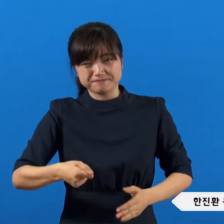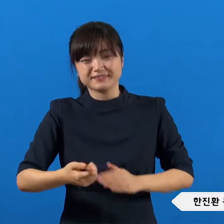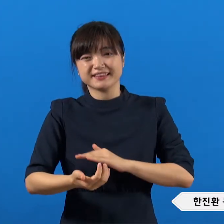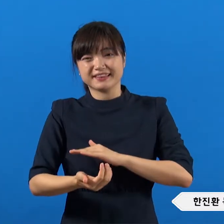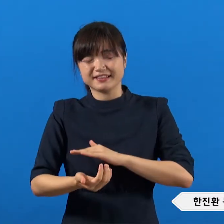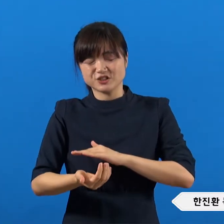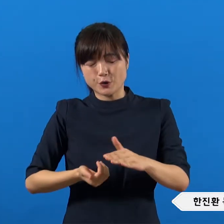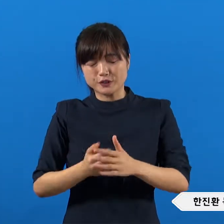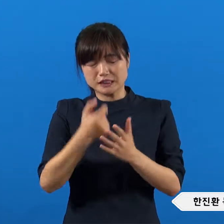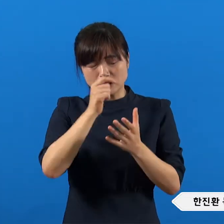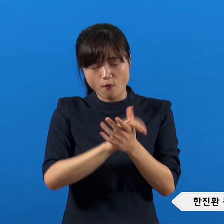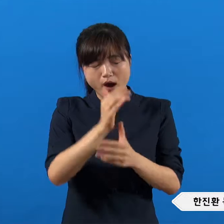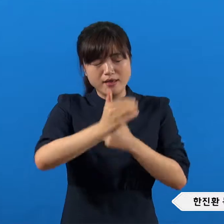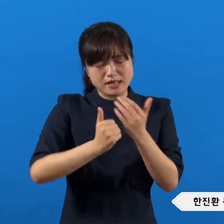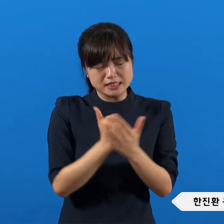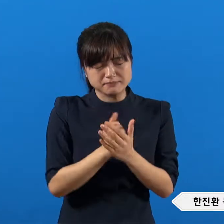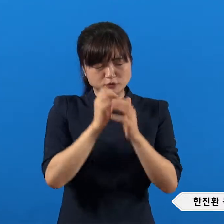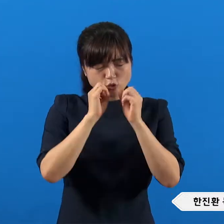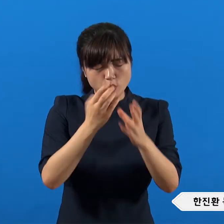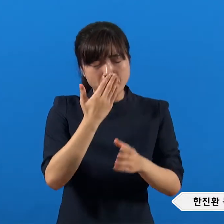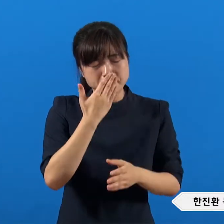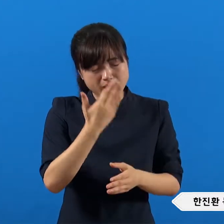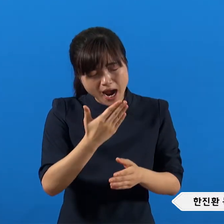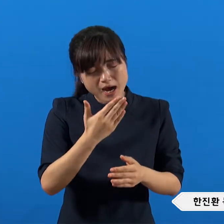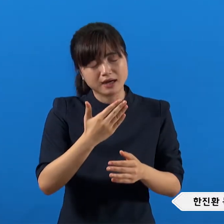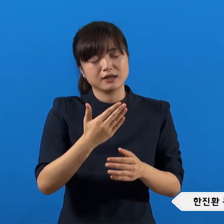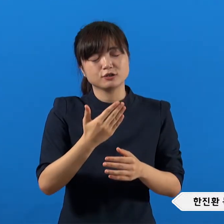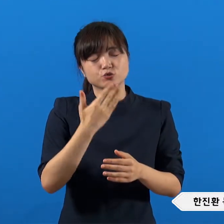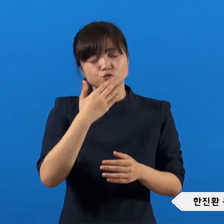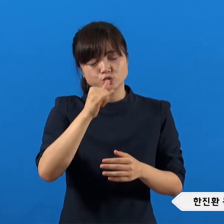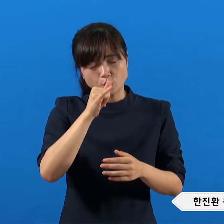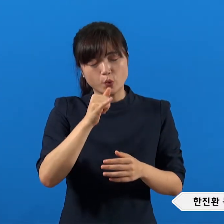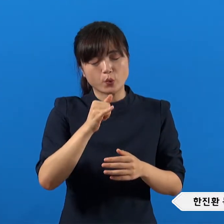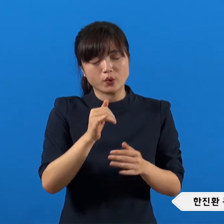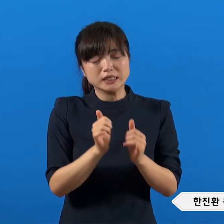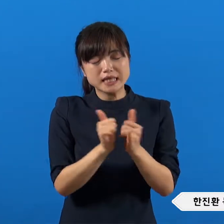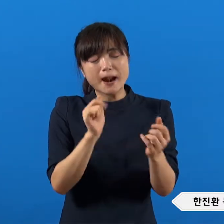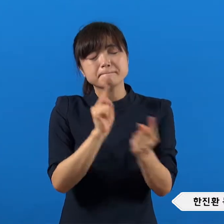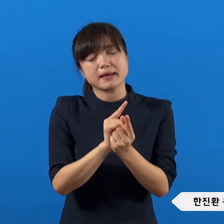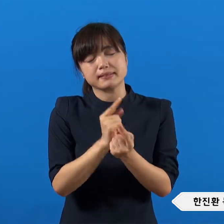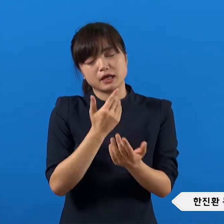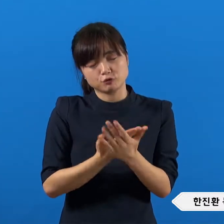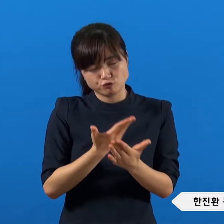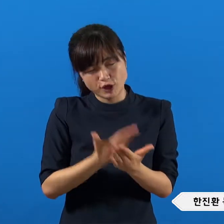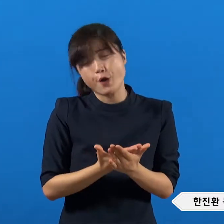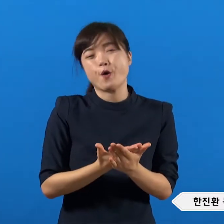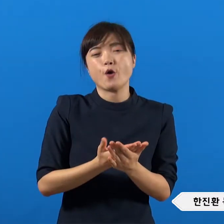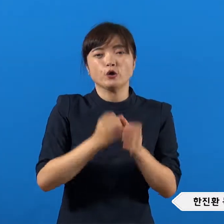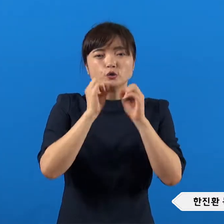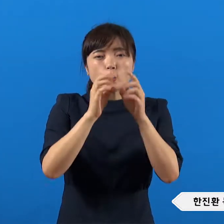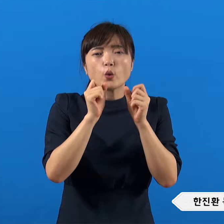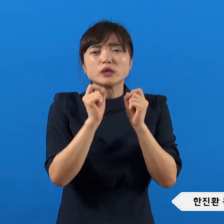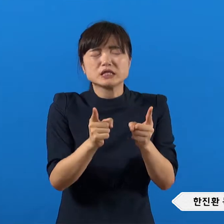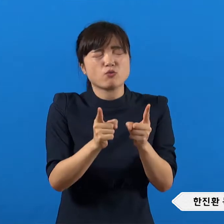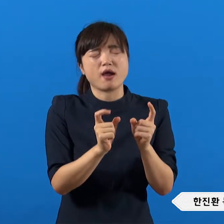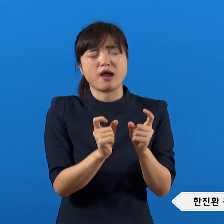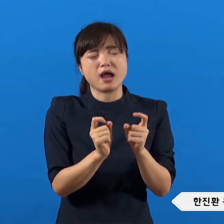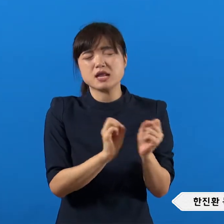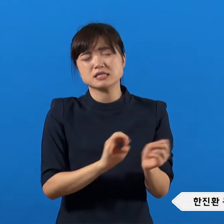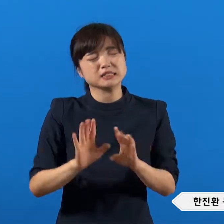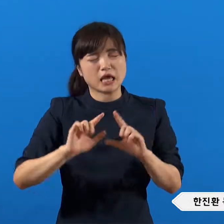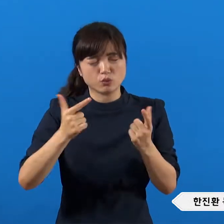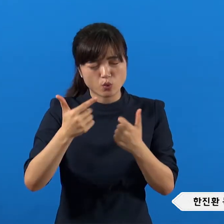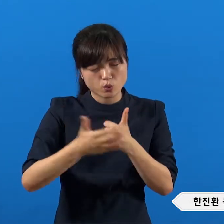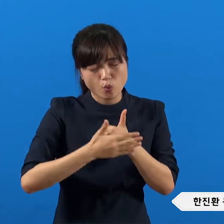한답니다. 하나님, 오늘도 전도할 사람 만나게 해주세요. 전도할 기회를 놓치지 않게 해주세요. 늘